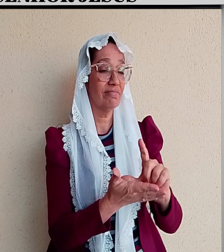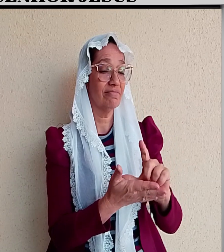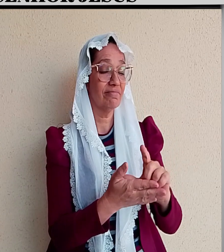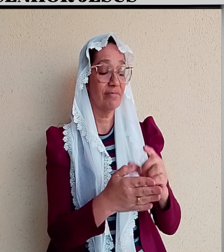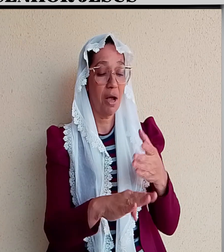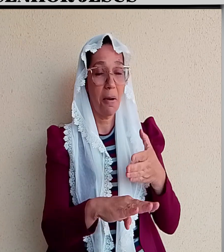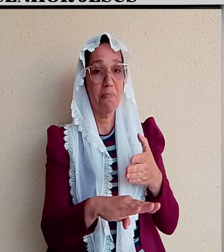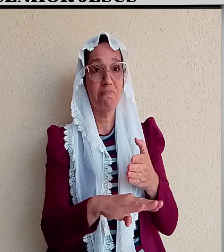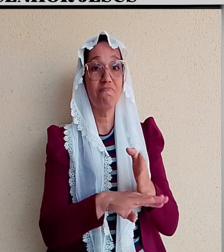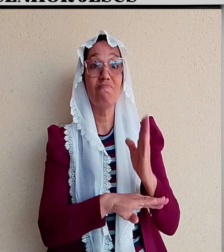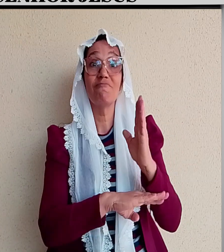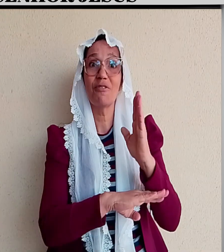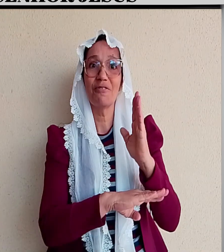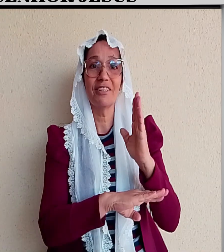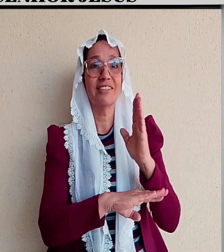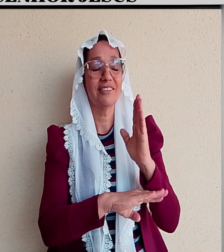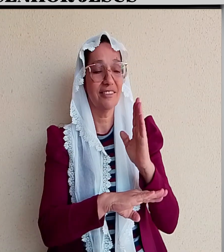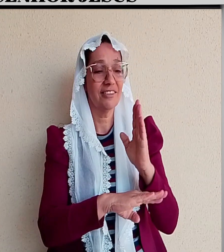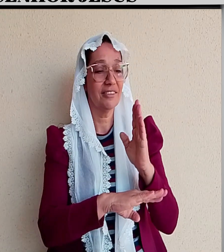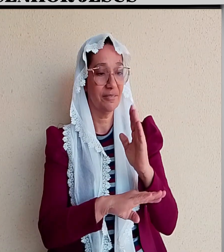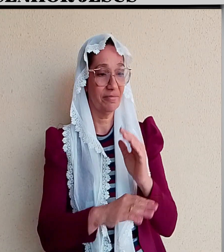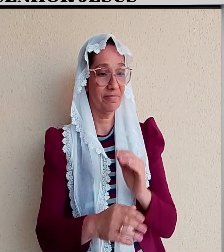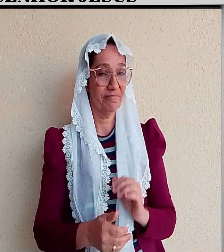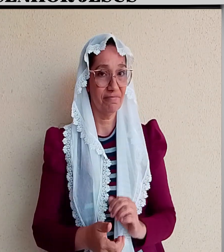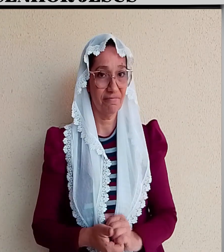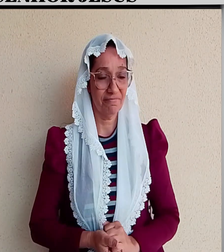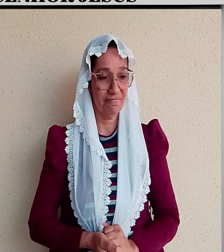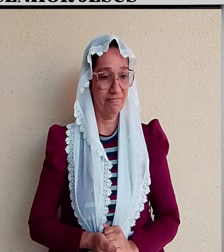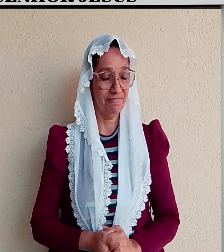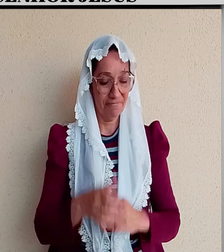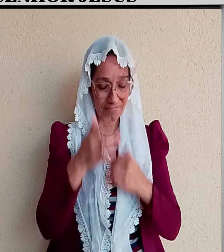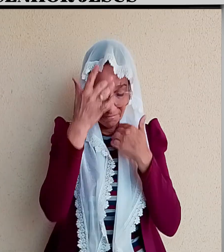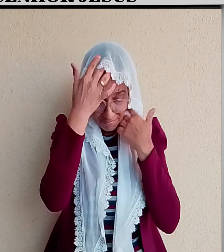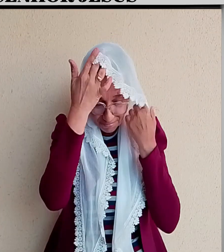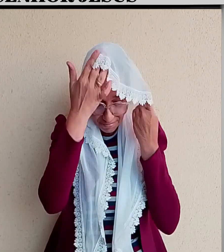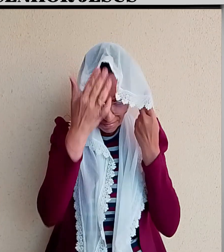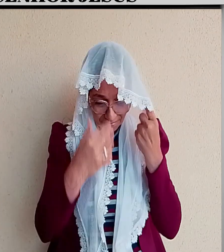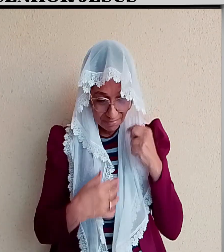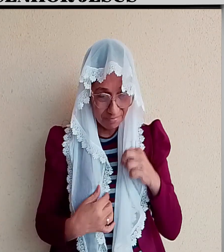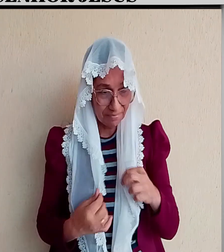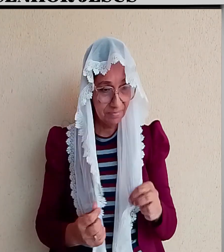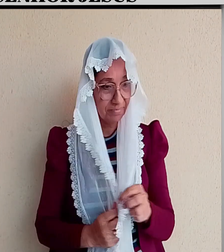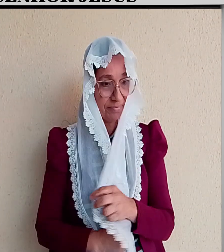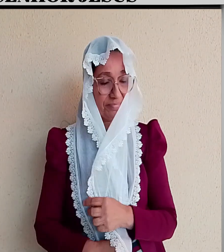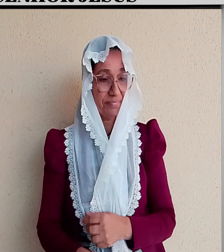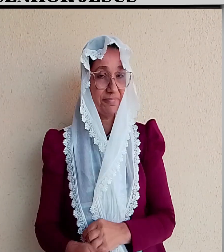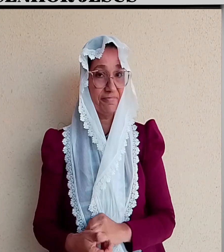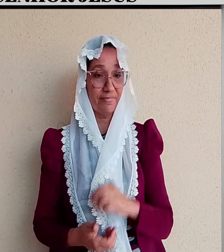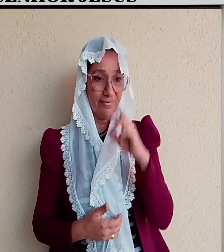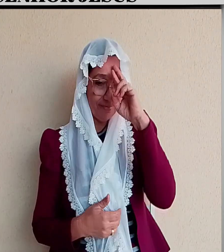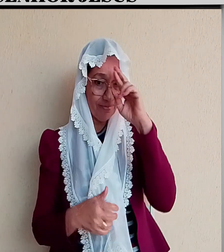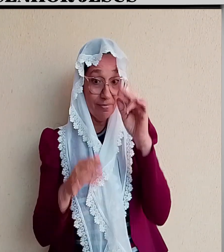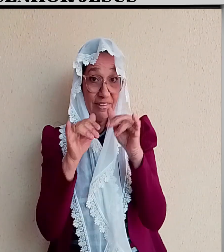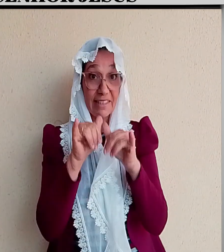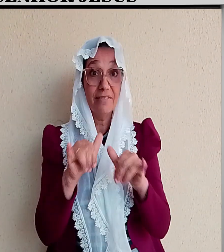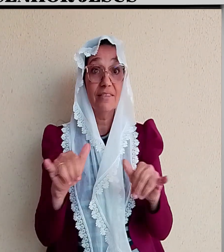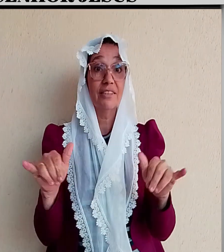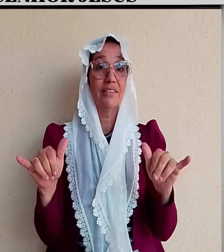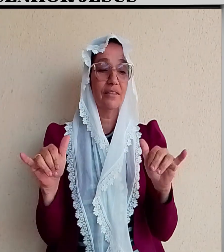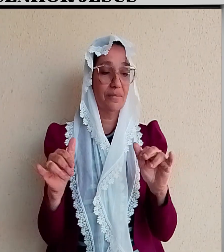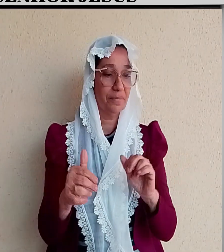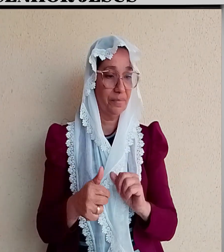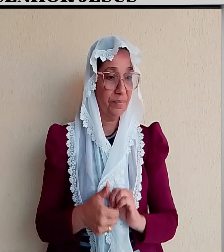fique, aleluia, nessa cidade até que eu ordene você saia daí. Aleluia. Fique aqui até que eu chegue e mostre o teu